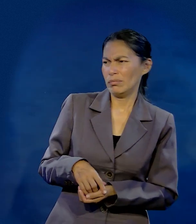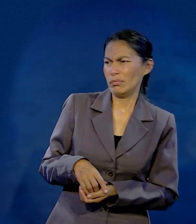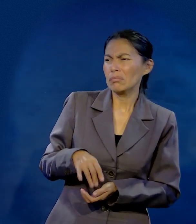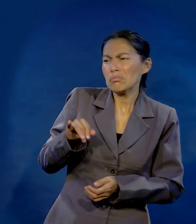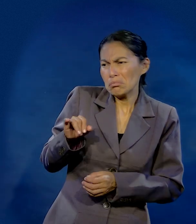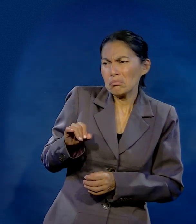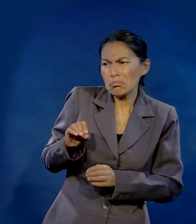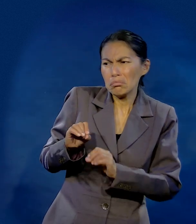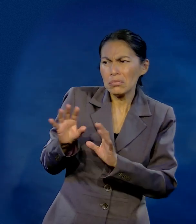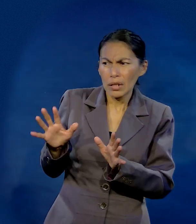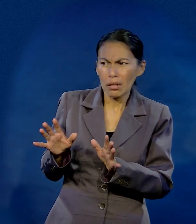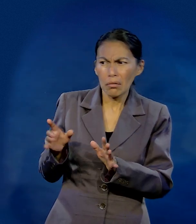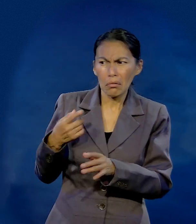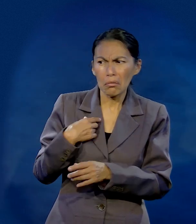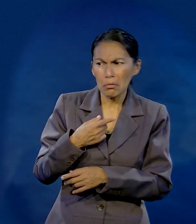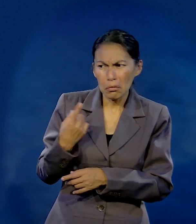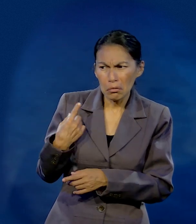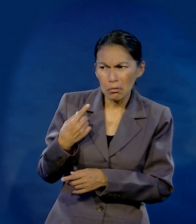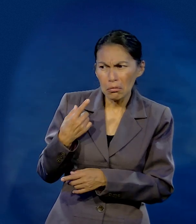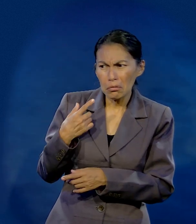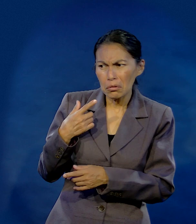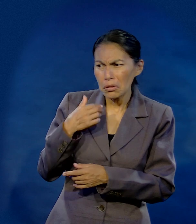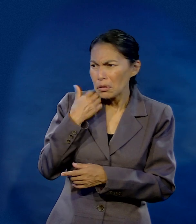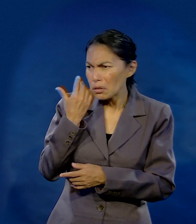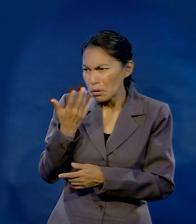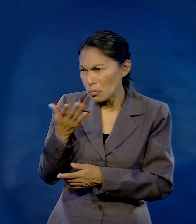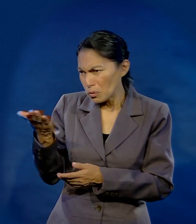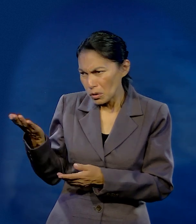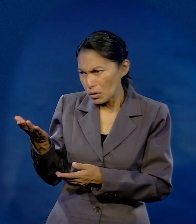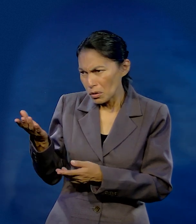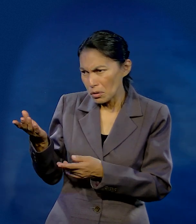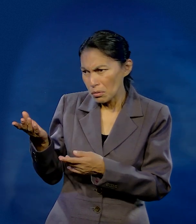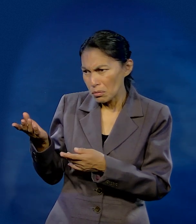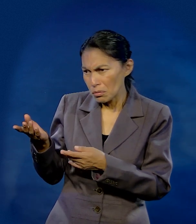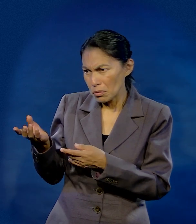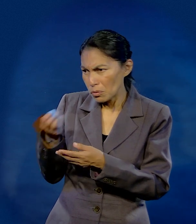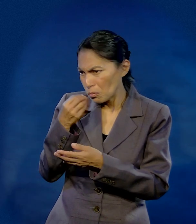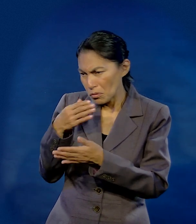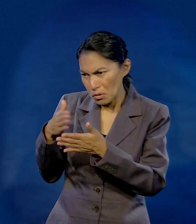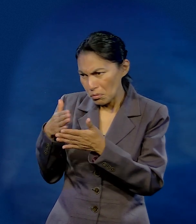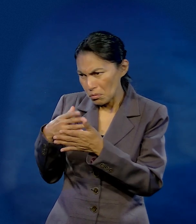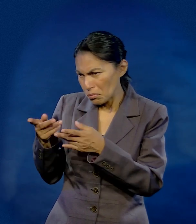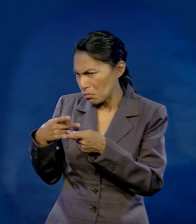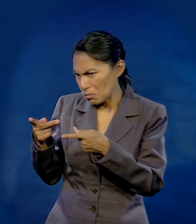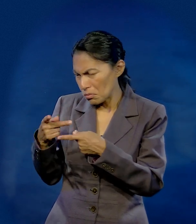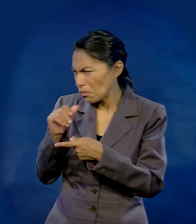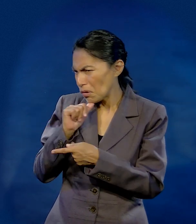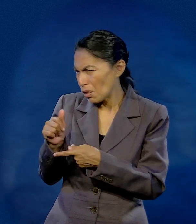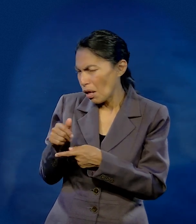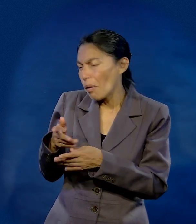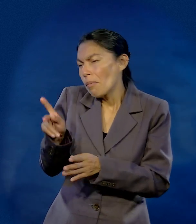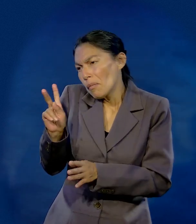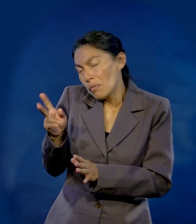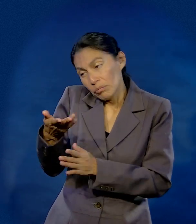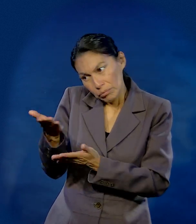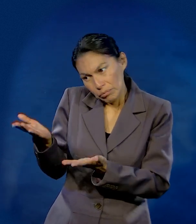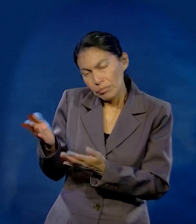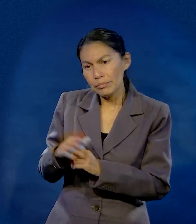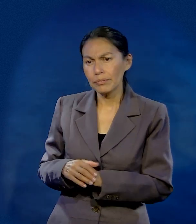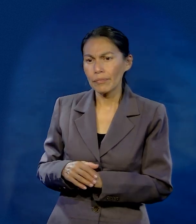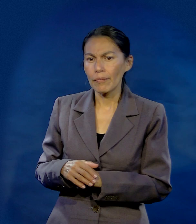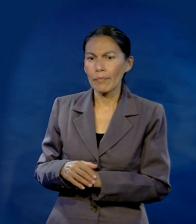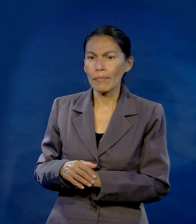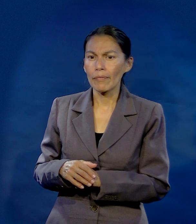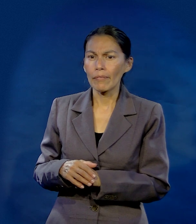que puede hacerte daño entonces yo dije tamalitos con piensa piensa piensa